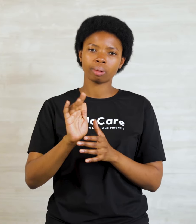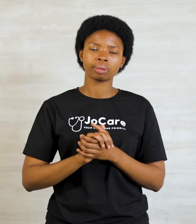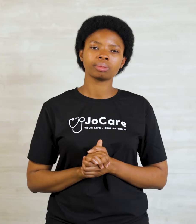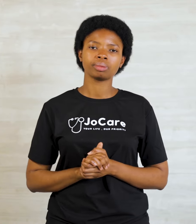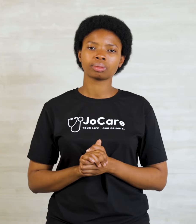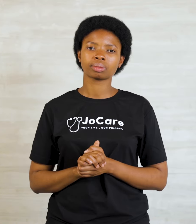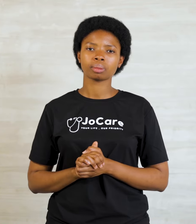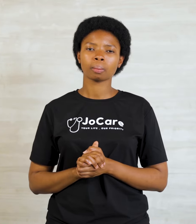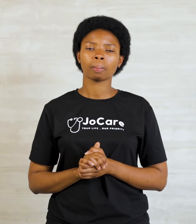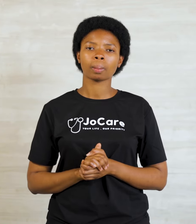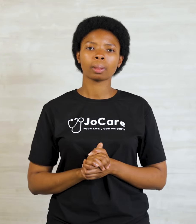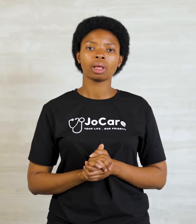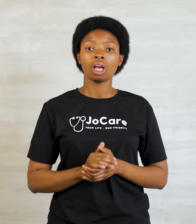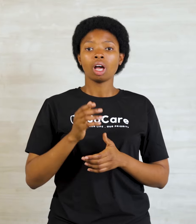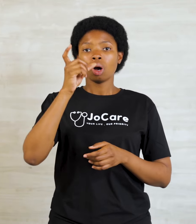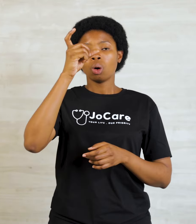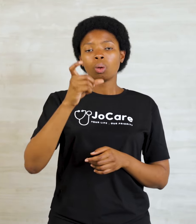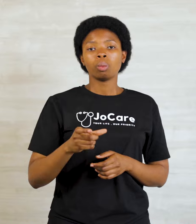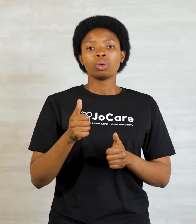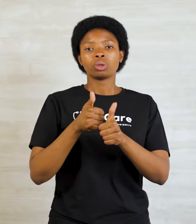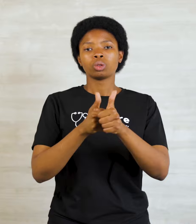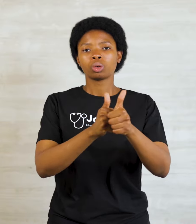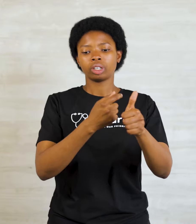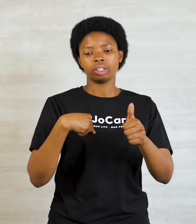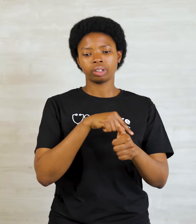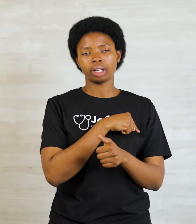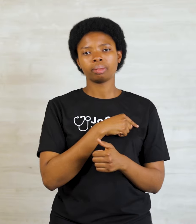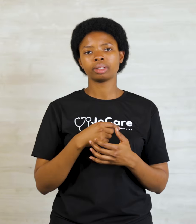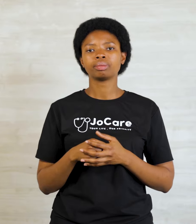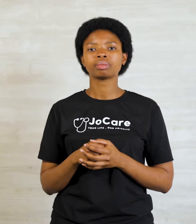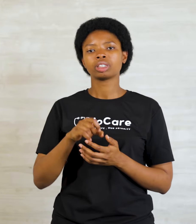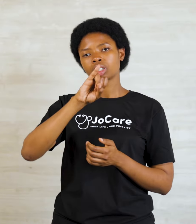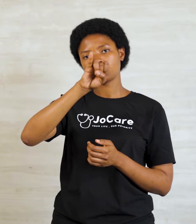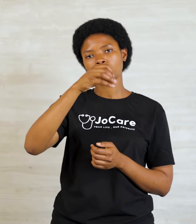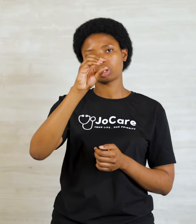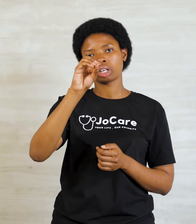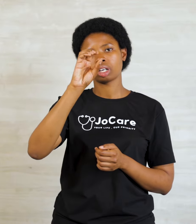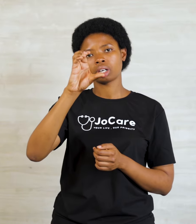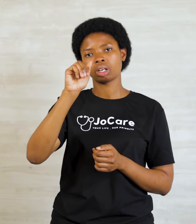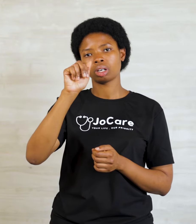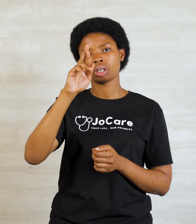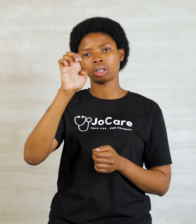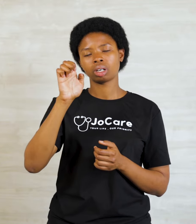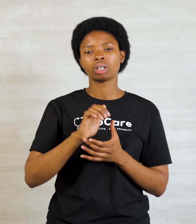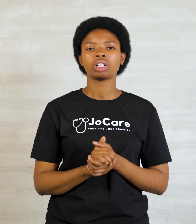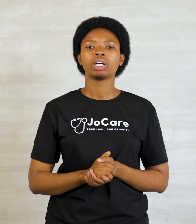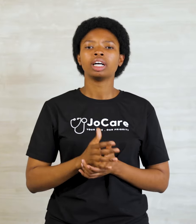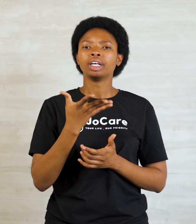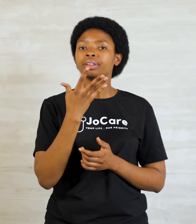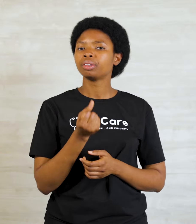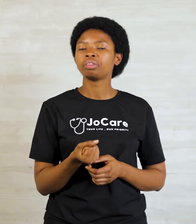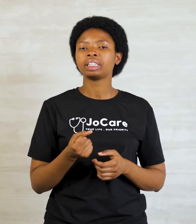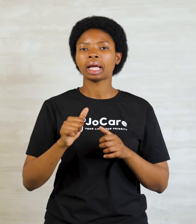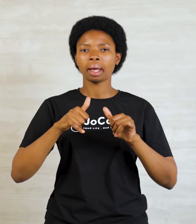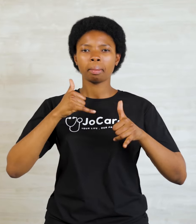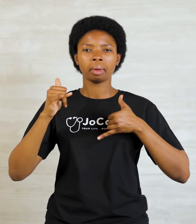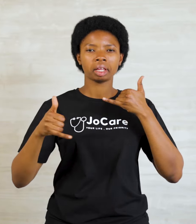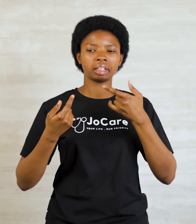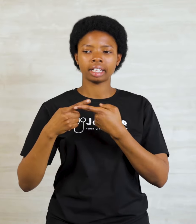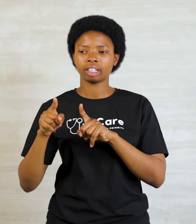bwabasha kukugeraho udukurikiye Jokea tugira ibintu byinshi tugira imikino ibasha kugusobanura uburyo bwose bwo